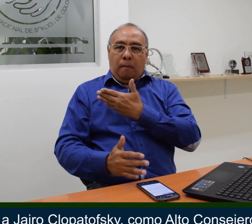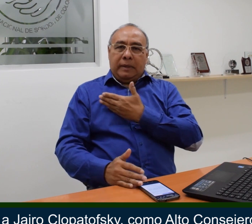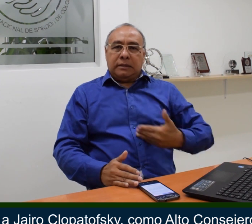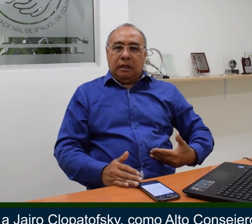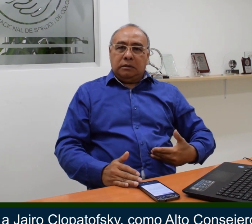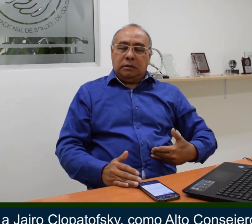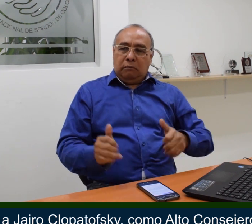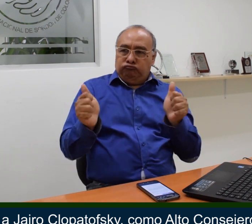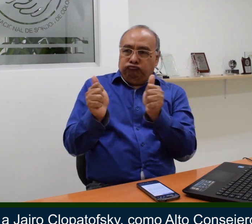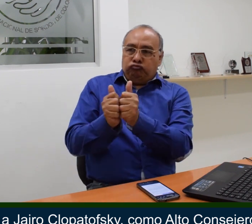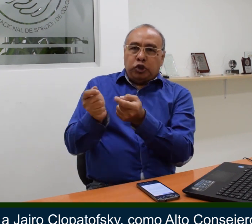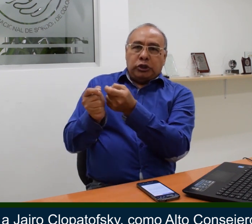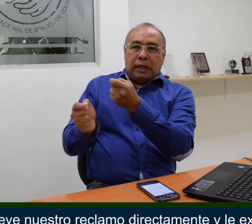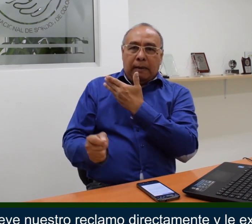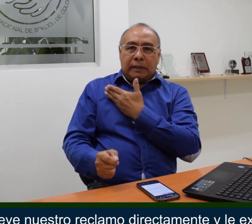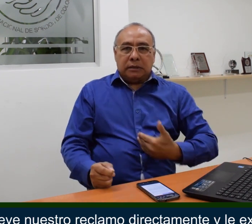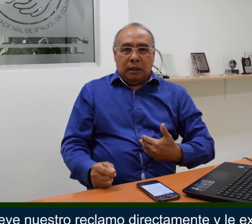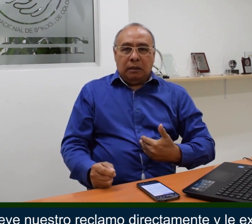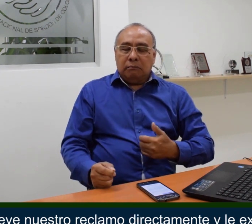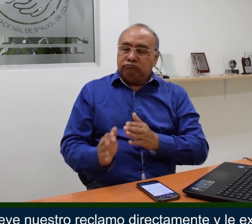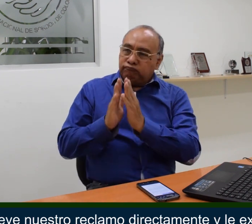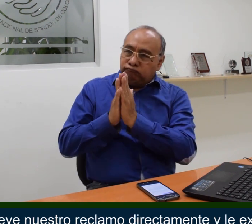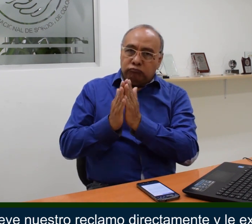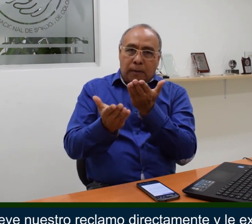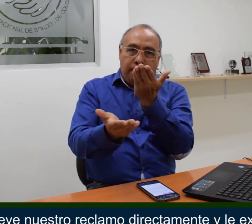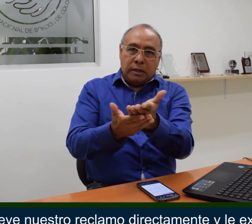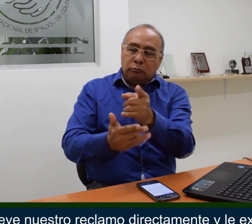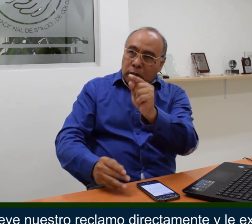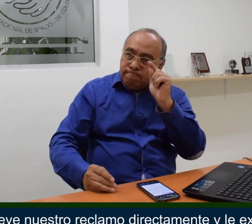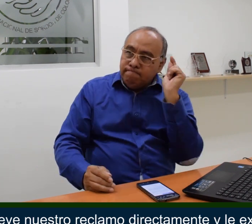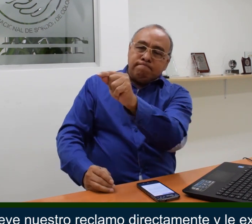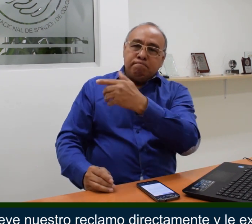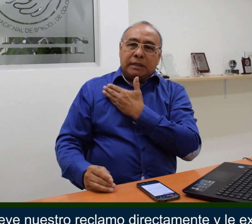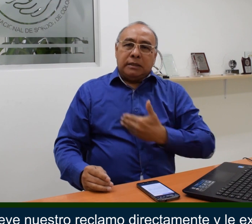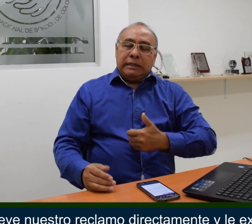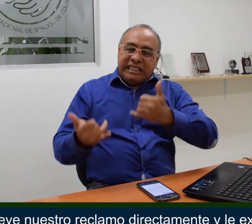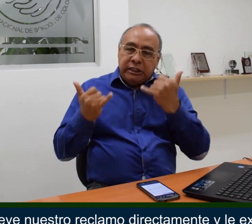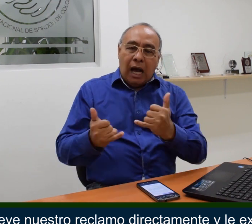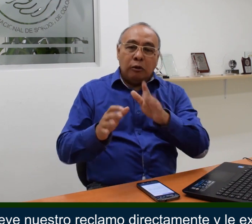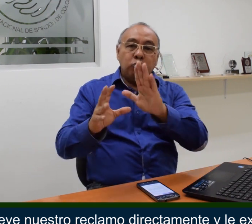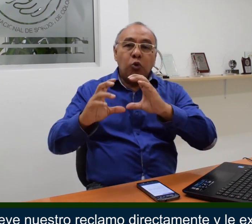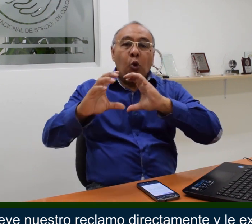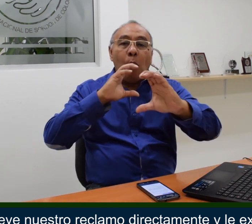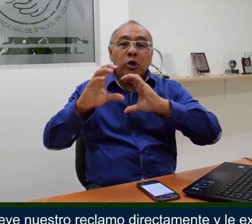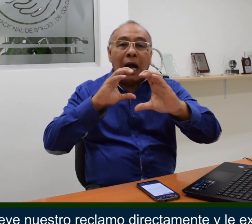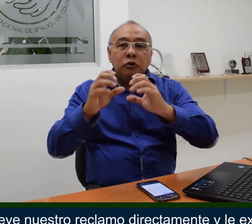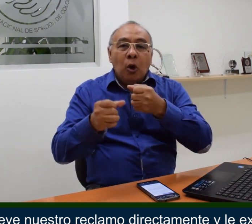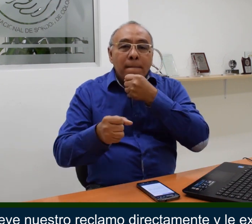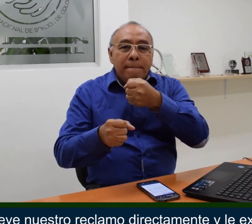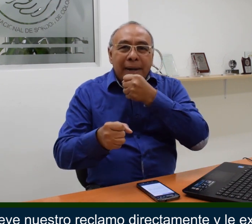presidente que lleve nuestro reclamo directamente y le exija a la presidencia que todos los comunicados de